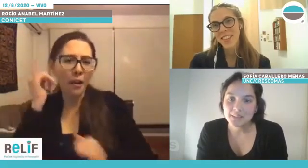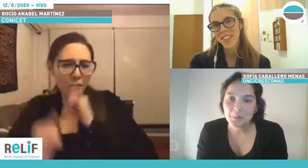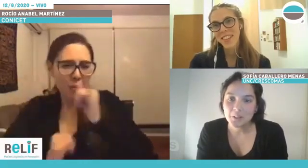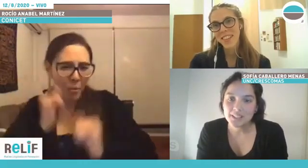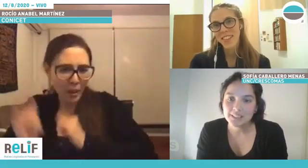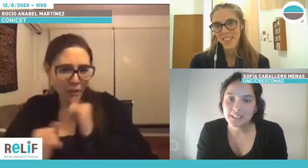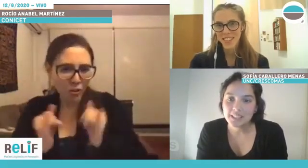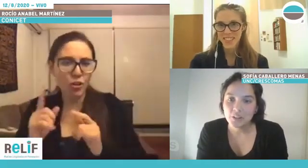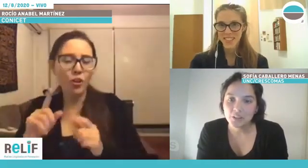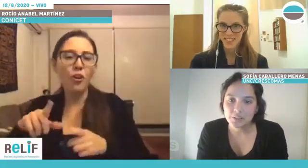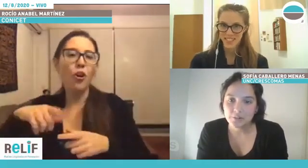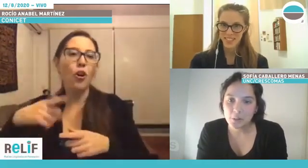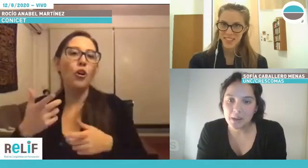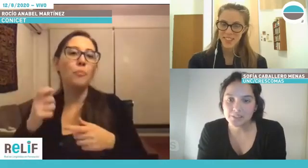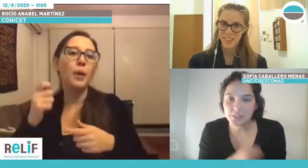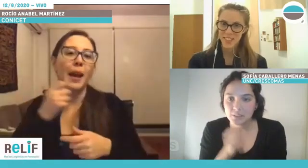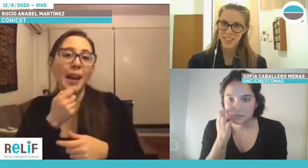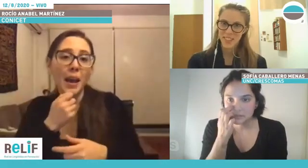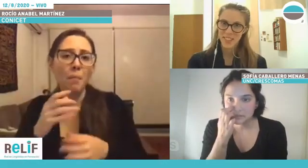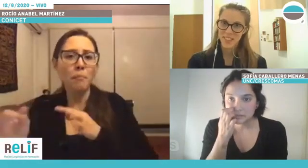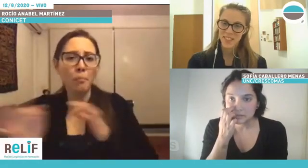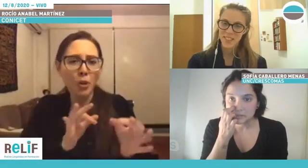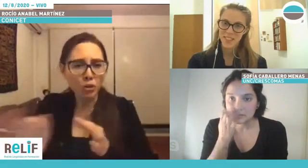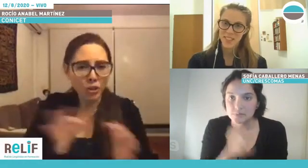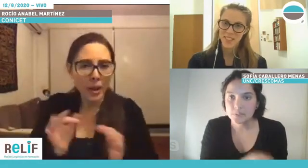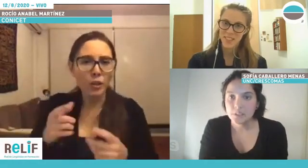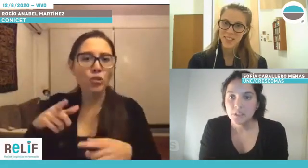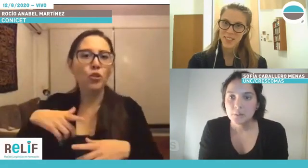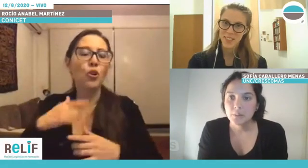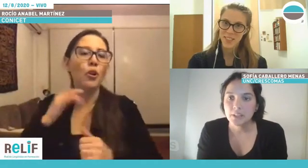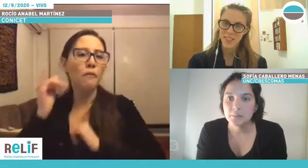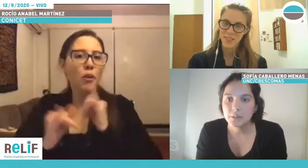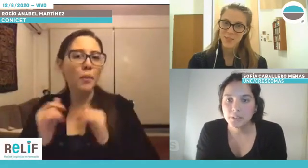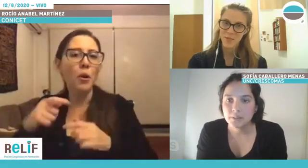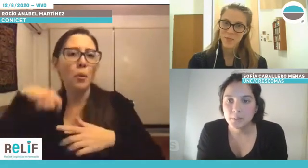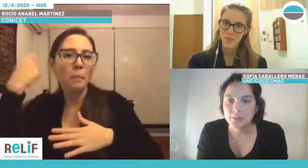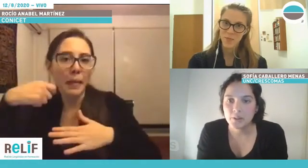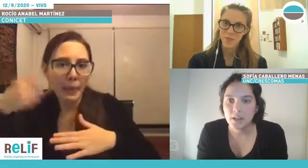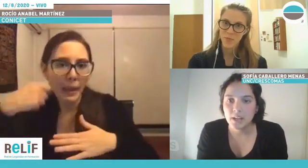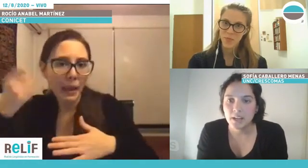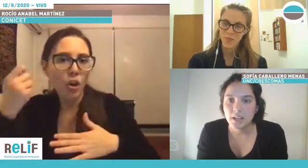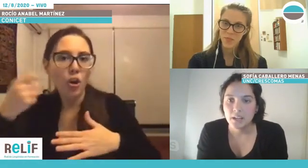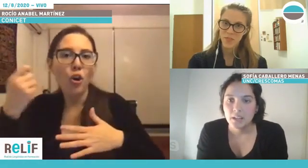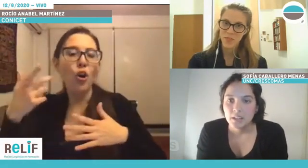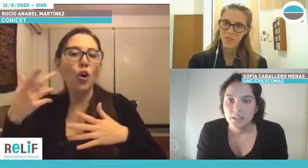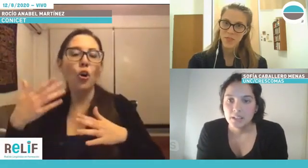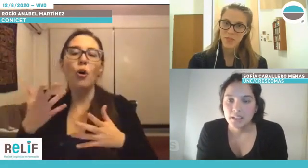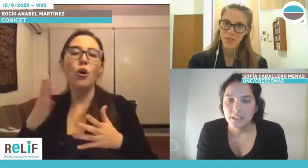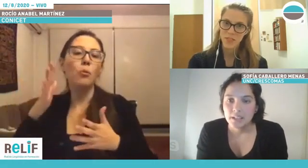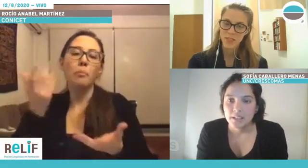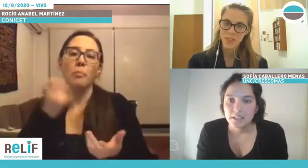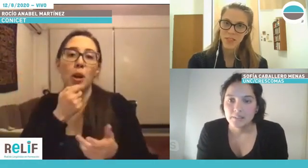También me parece importante otra información, por ejemplo, con respecto a